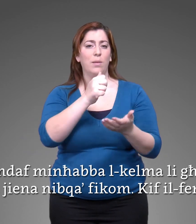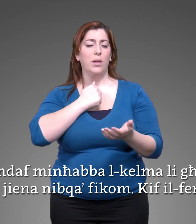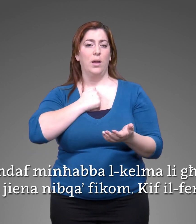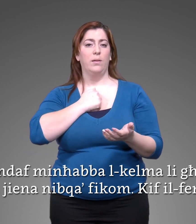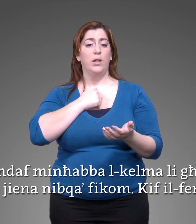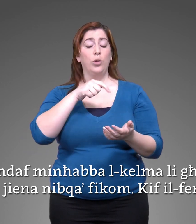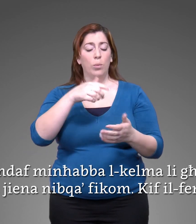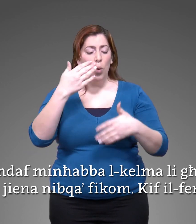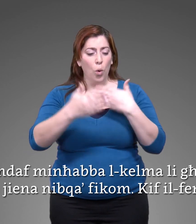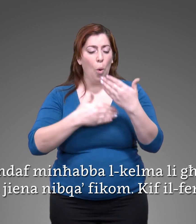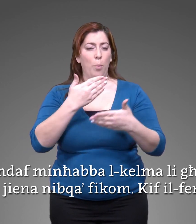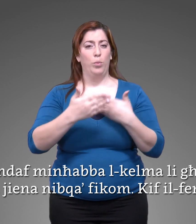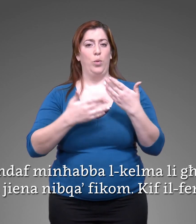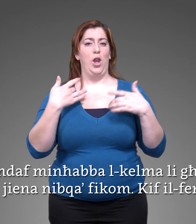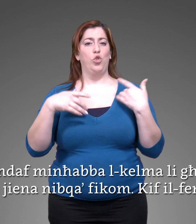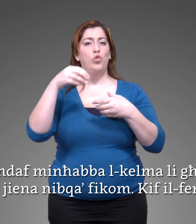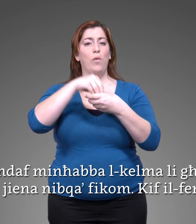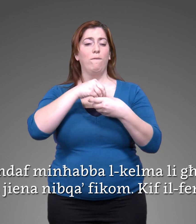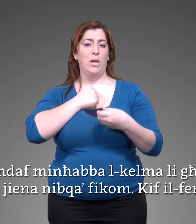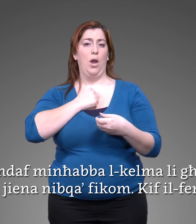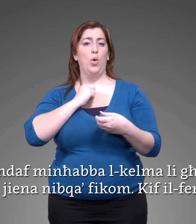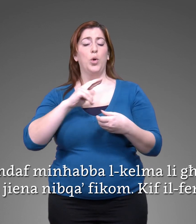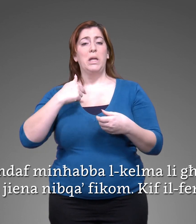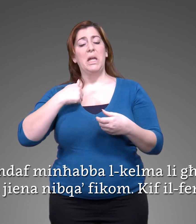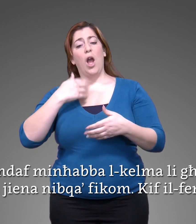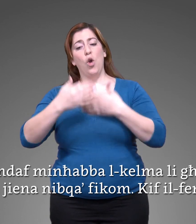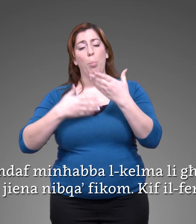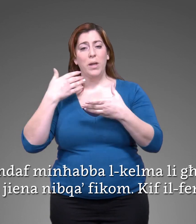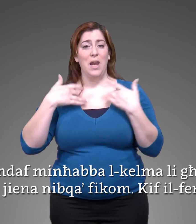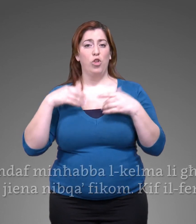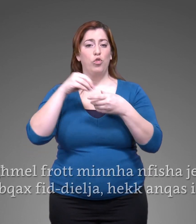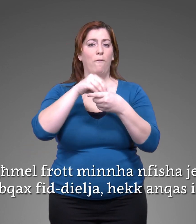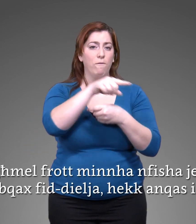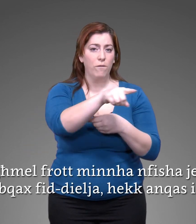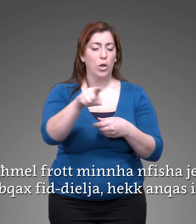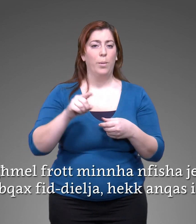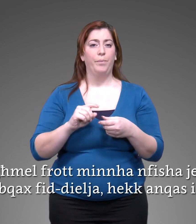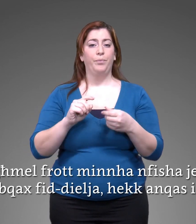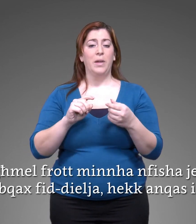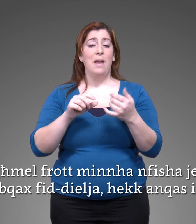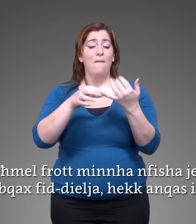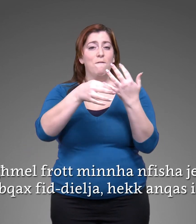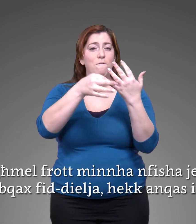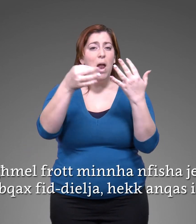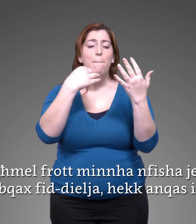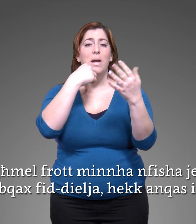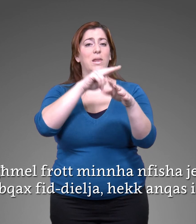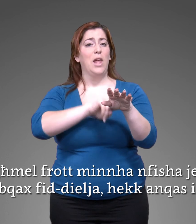U jinnan jibqa fiħkom Kif il-ferra ma t-stax taħmel frot min-nanfisa Jek ma t